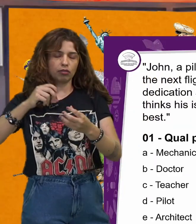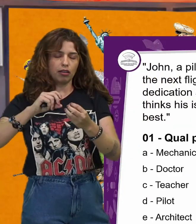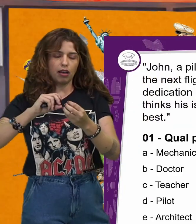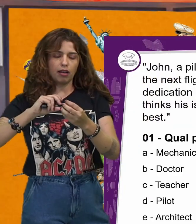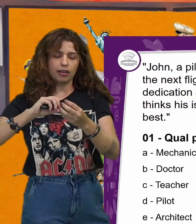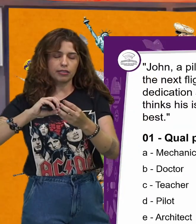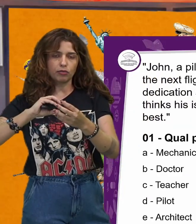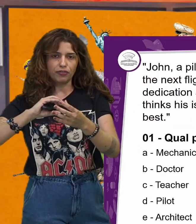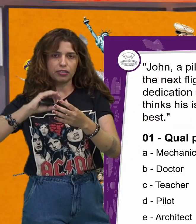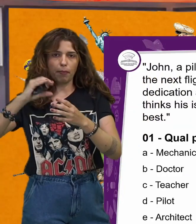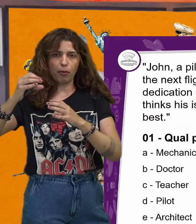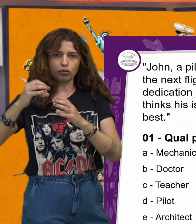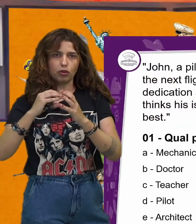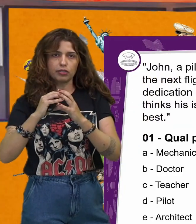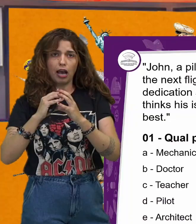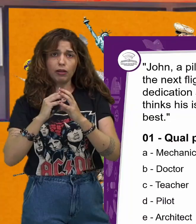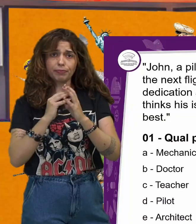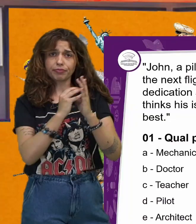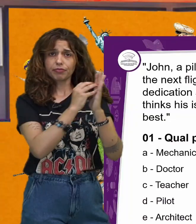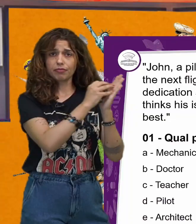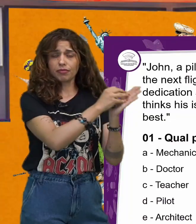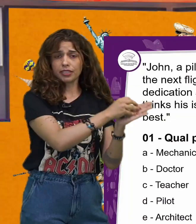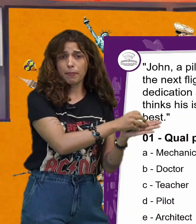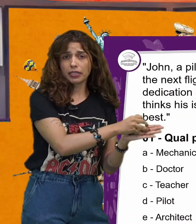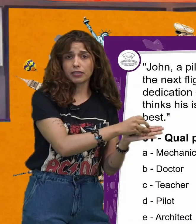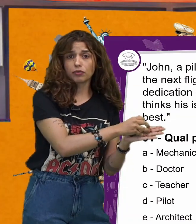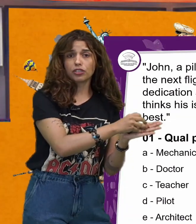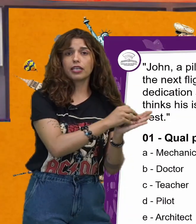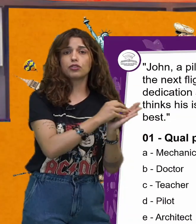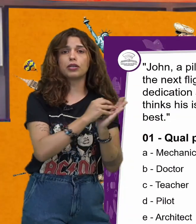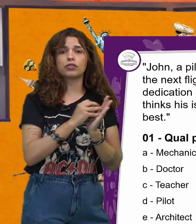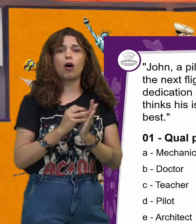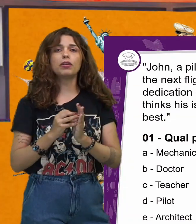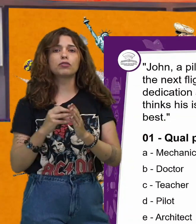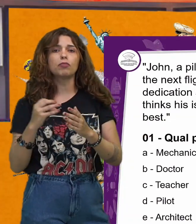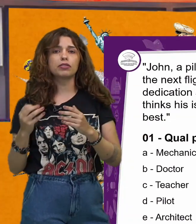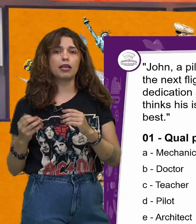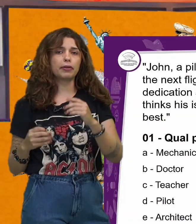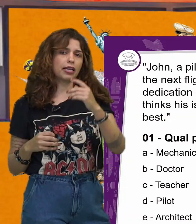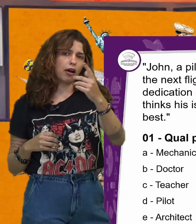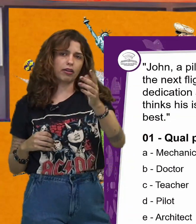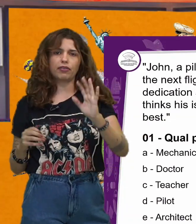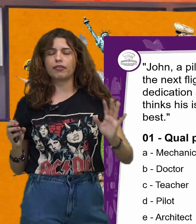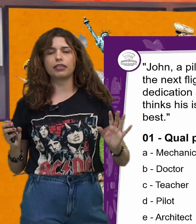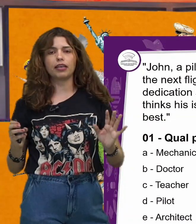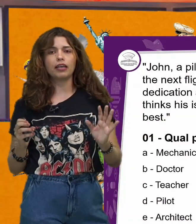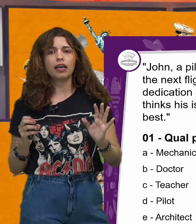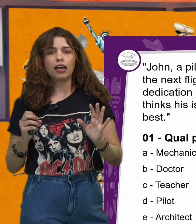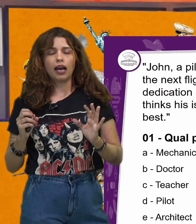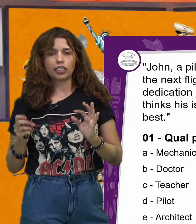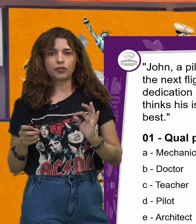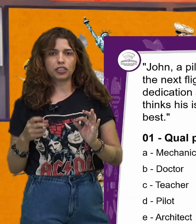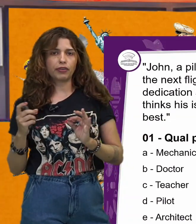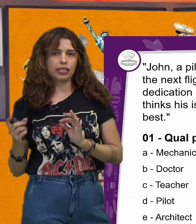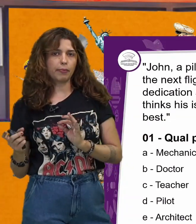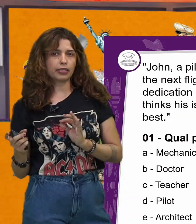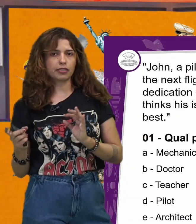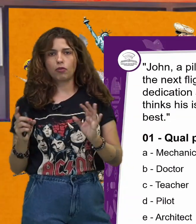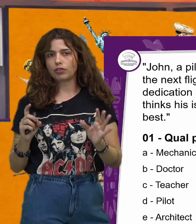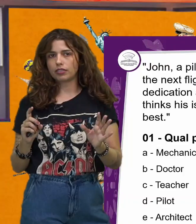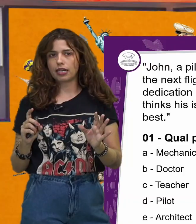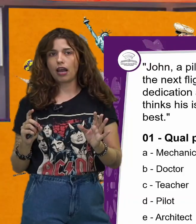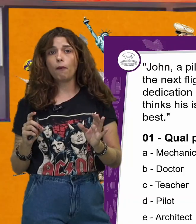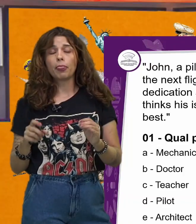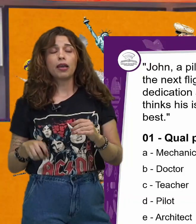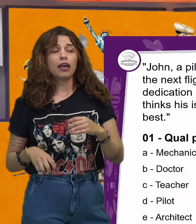aí a questão de fazer a ponte com a nossa aula. Interpretação de texto, as always, como sempre, tem aula que vai ter, atividade que vai ter